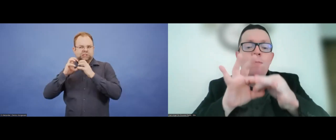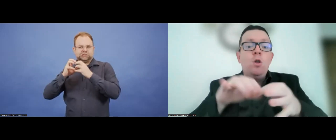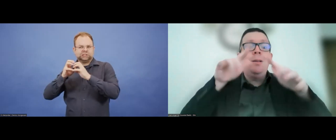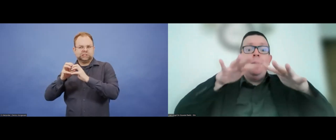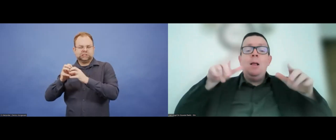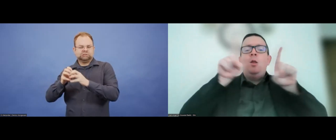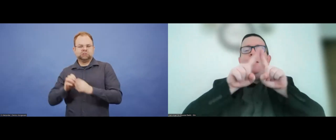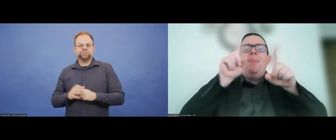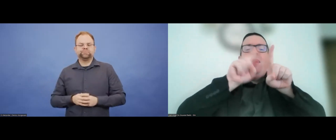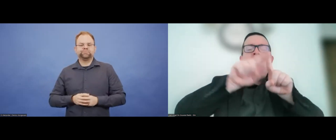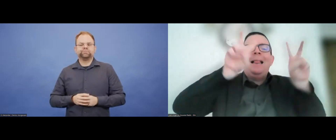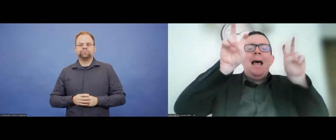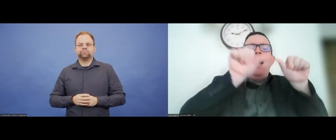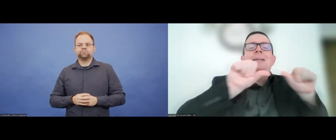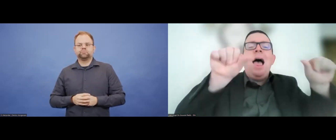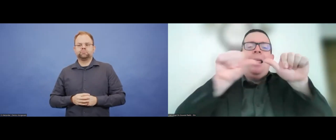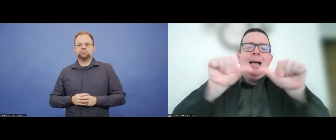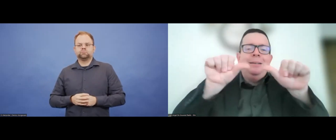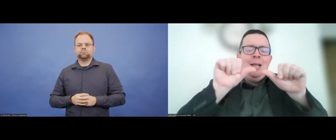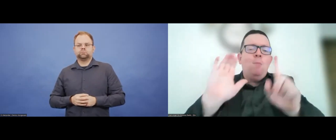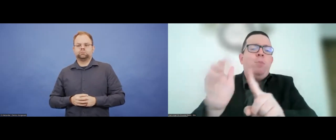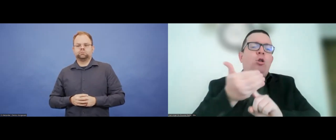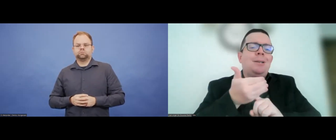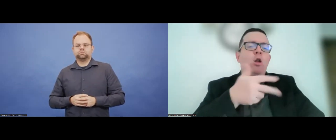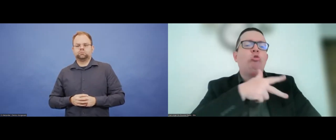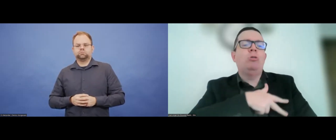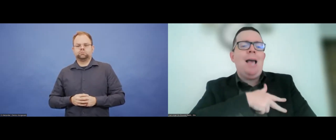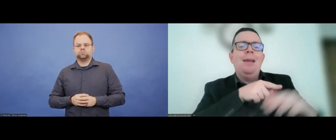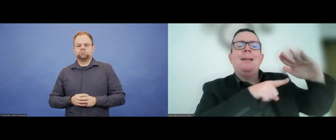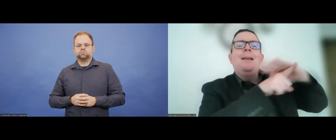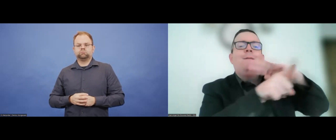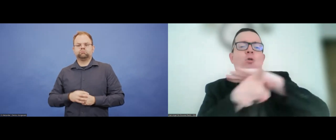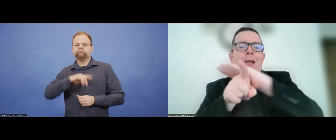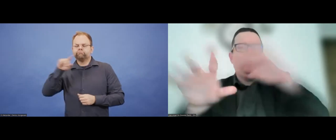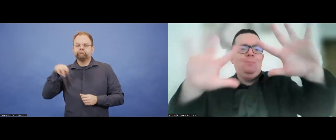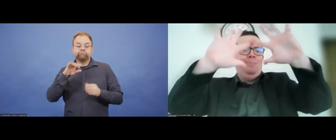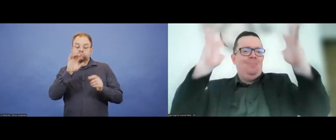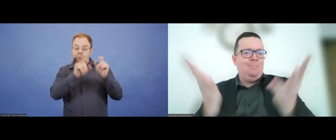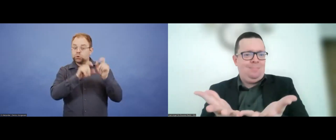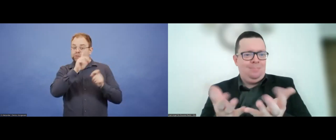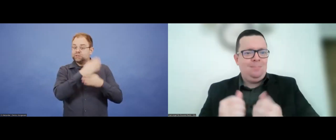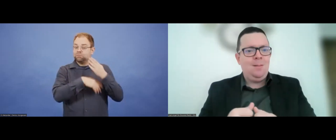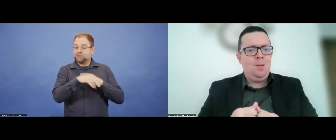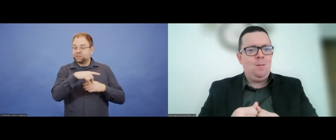con Discapacidad y atender lo que ellos están viviendo.